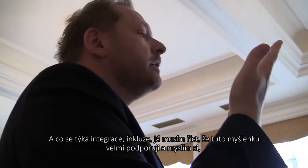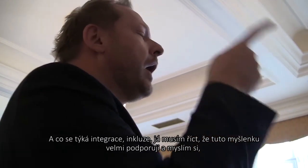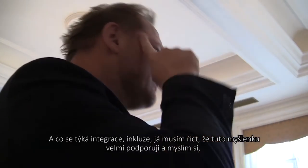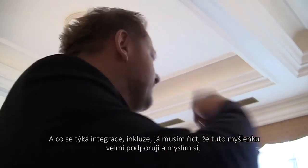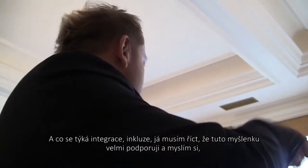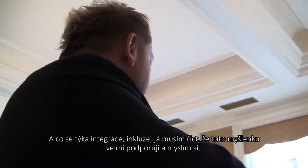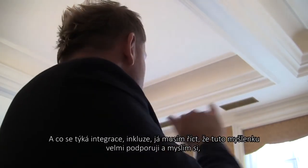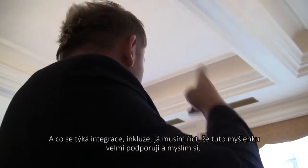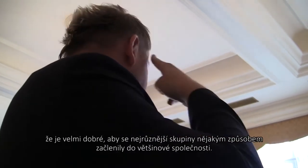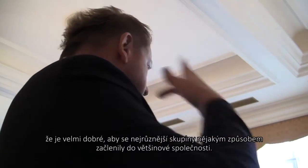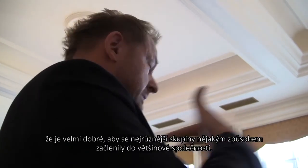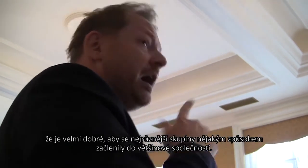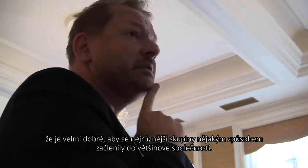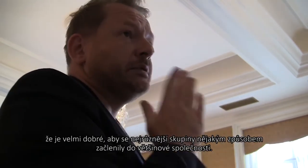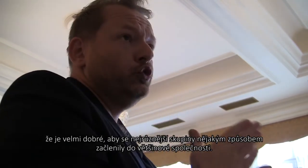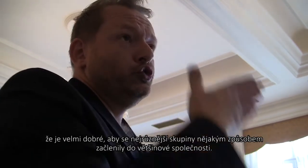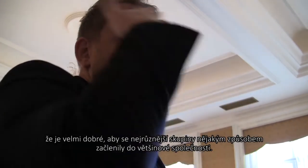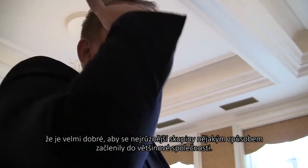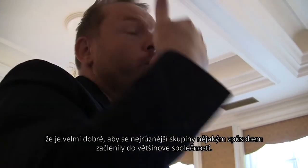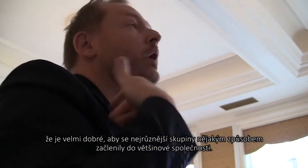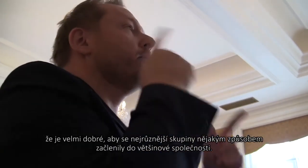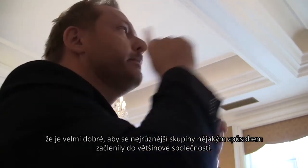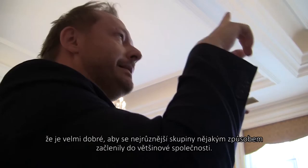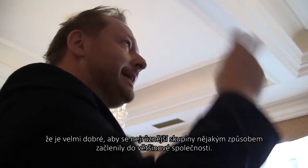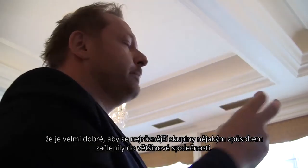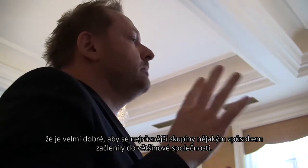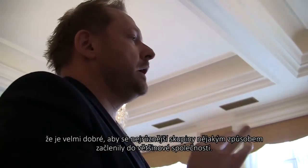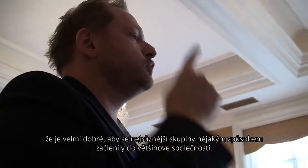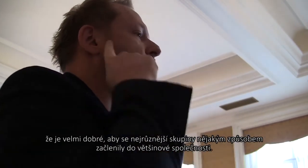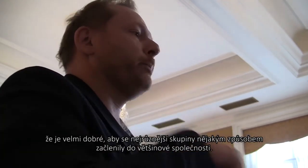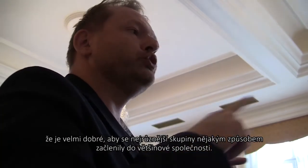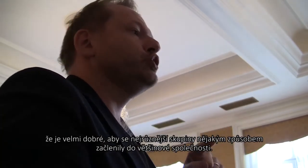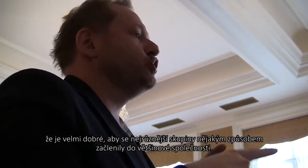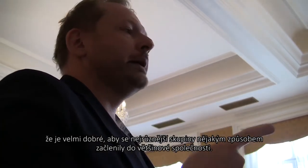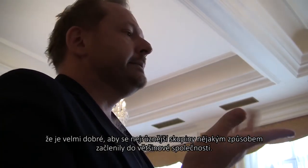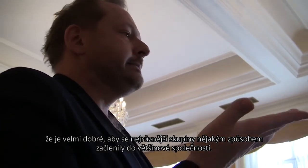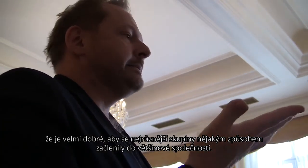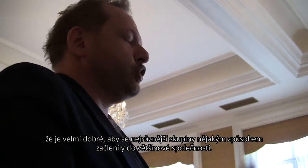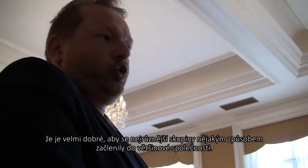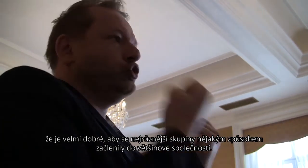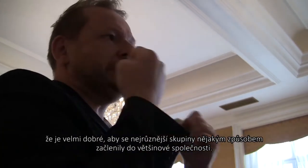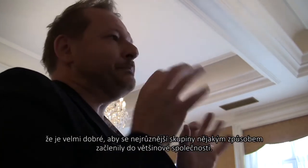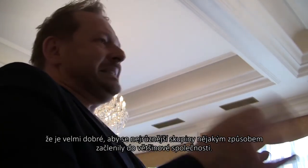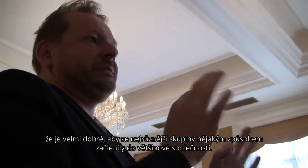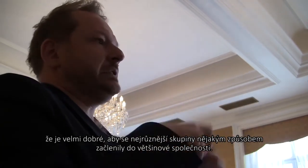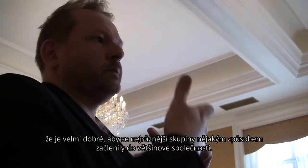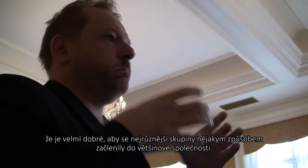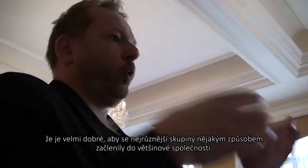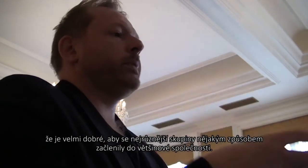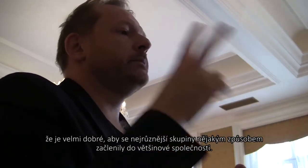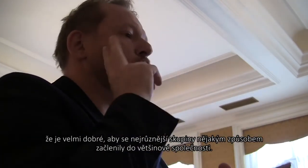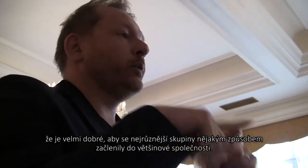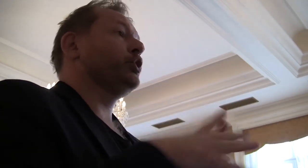velmi podporuji a myslím si, že je velmi dobré, aby se nejrůznější skupiny nějakým způsobem začlenily do